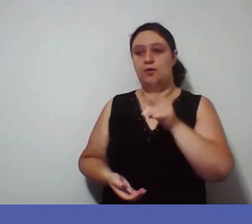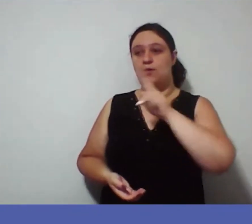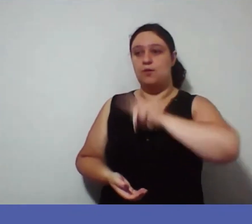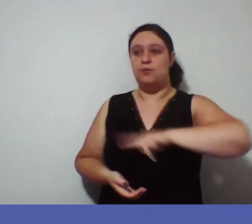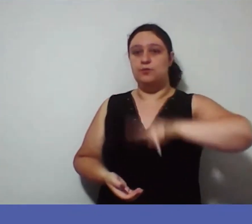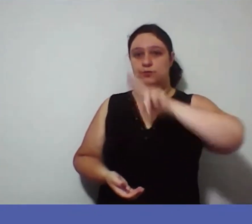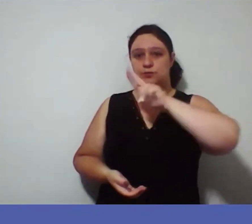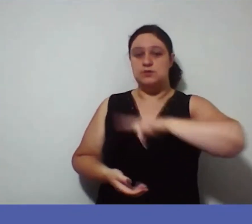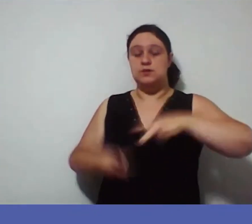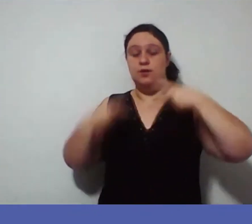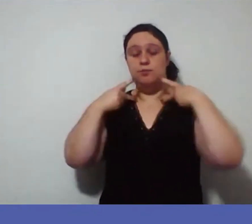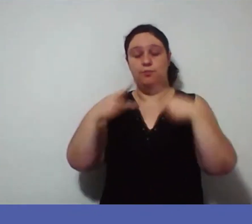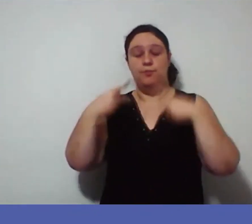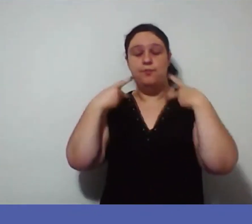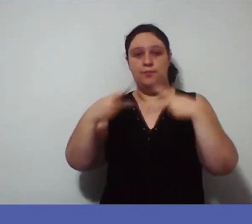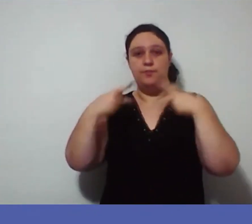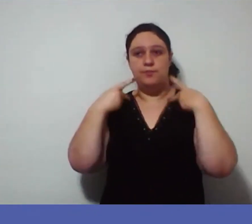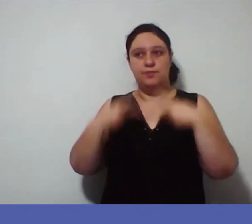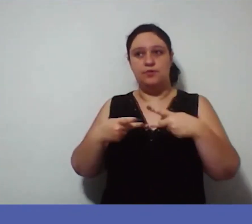profetas, desde a